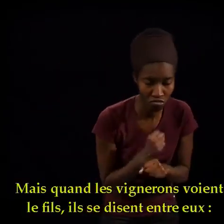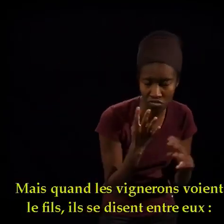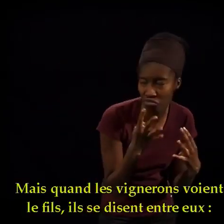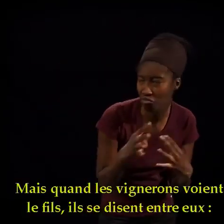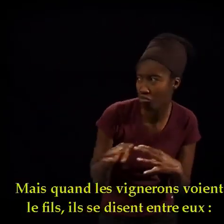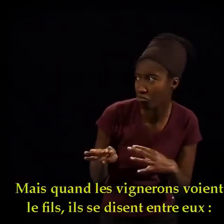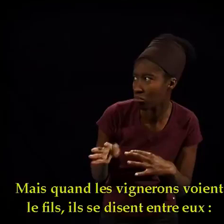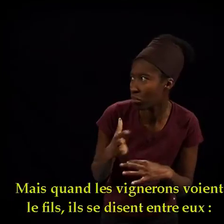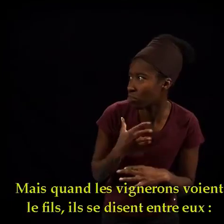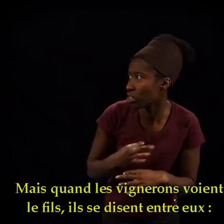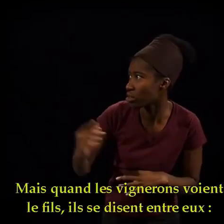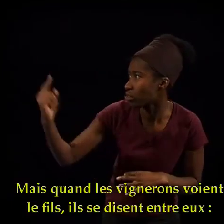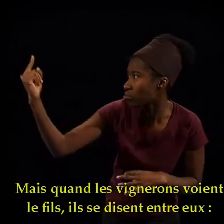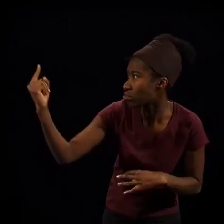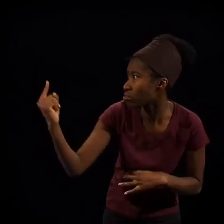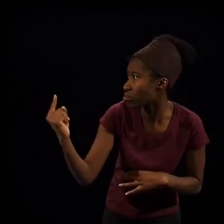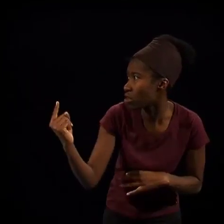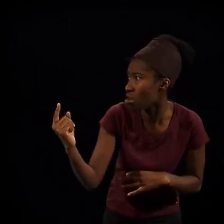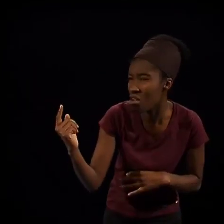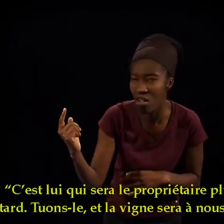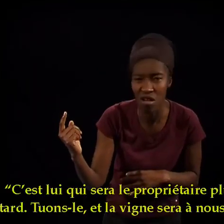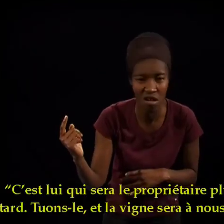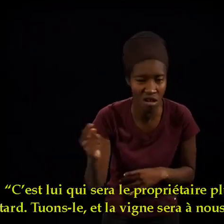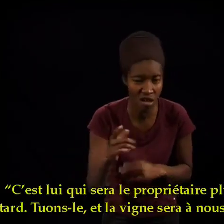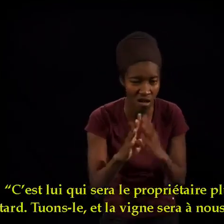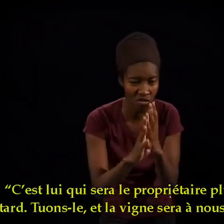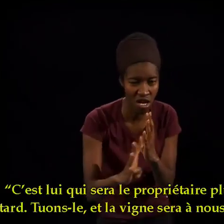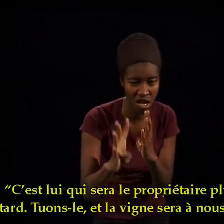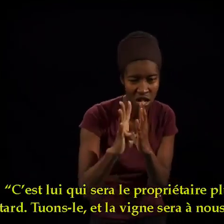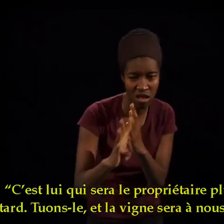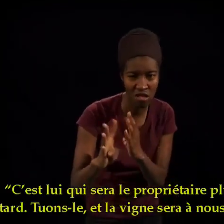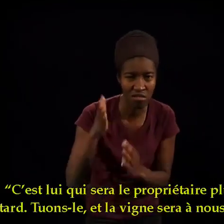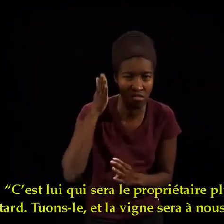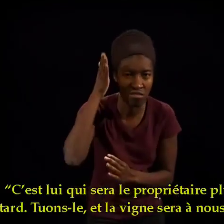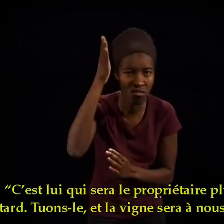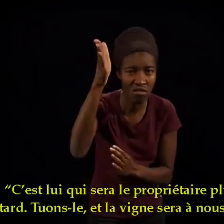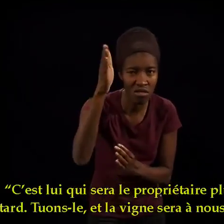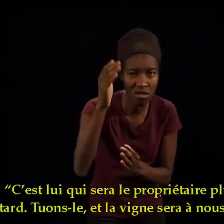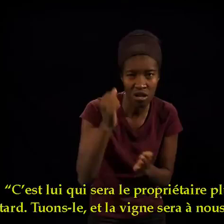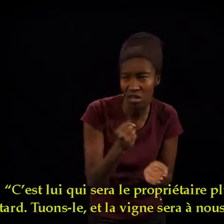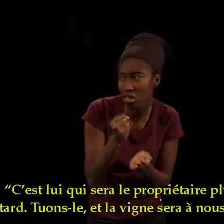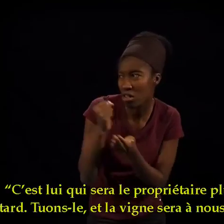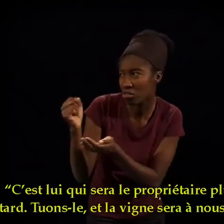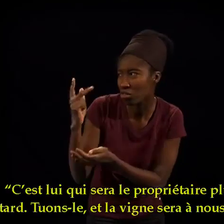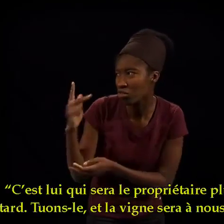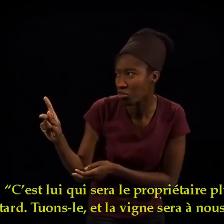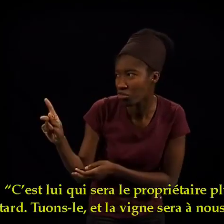Mais quand les vignerons voient le fils, ils se disent entre eux, c'est lui qui sera le propriétaire plus